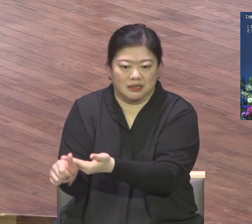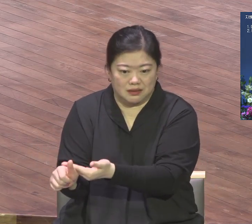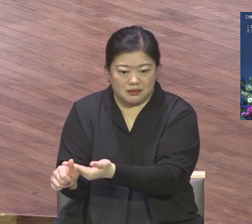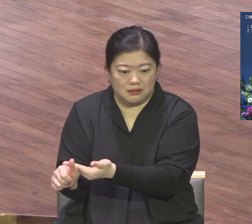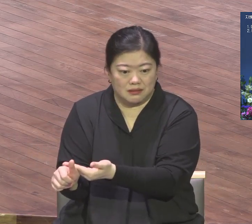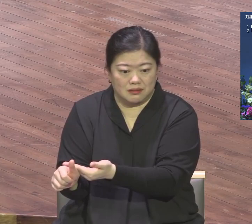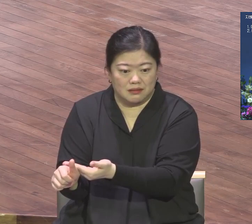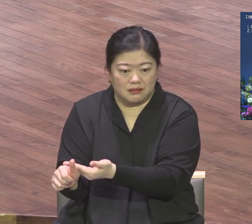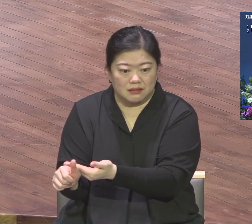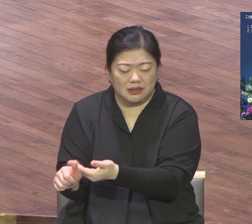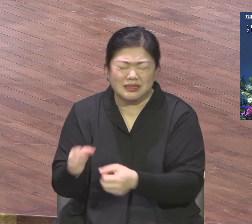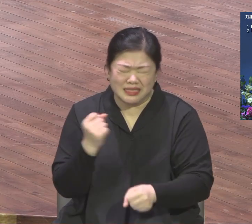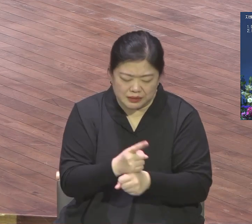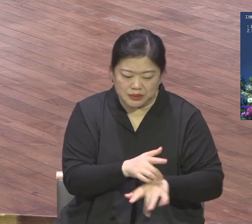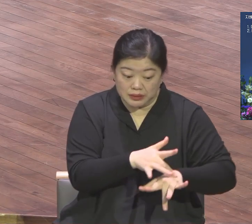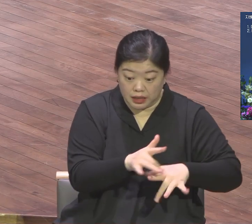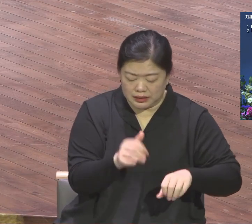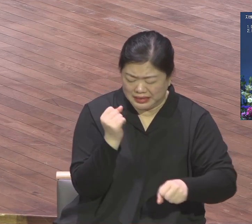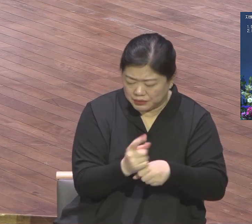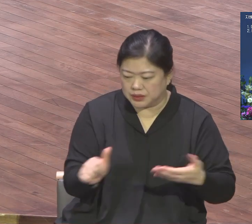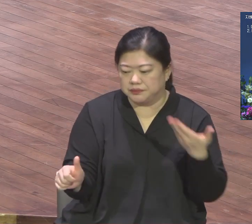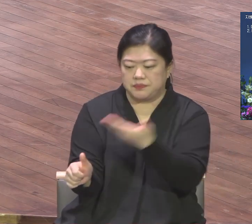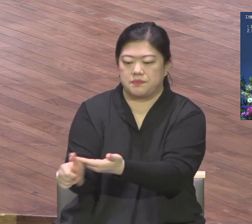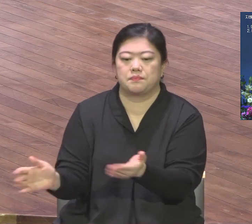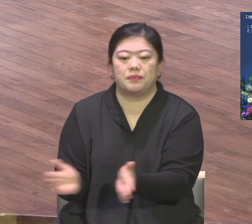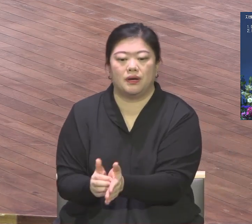유다의 마음에